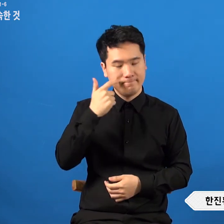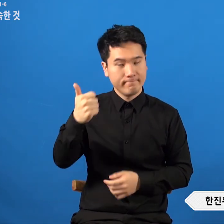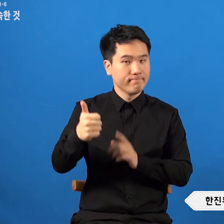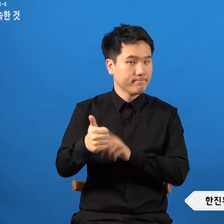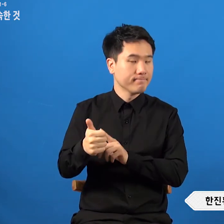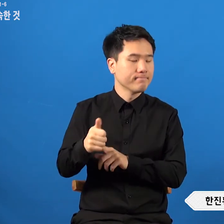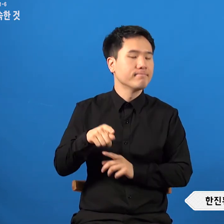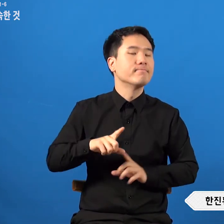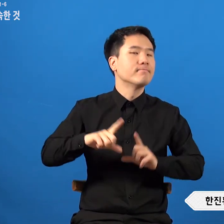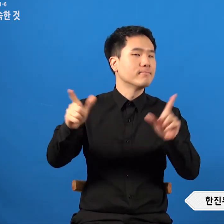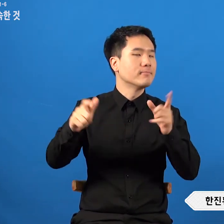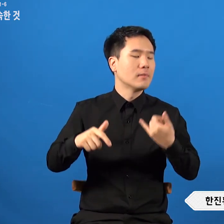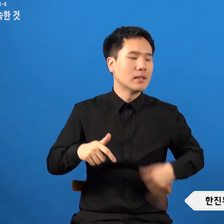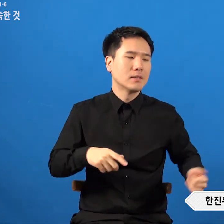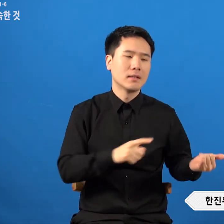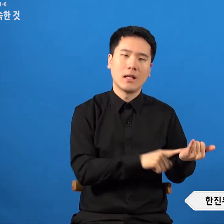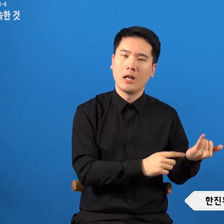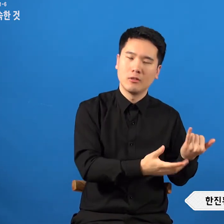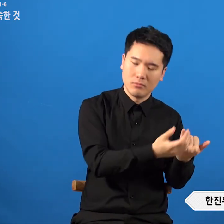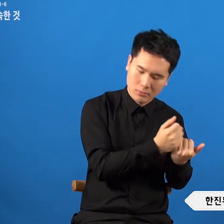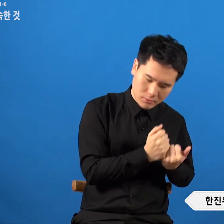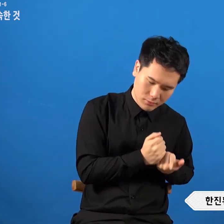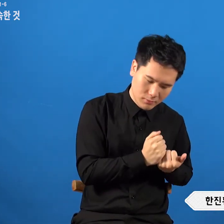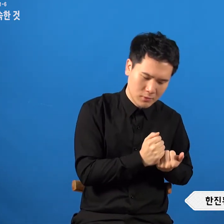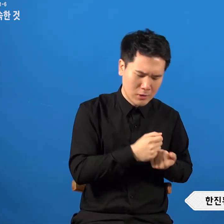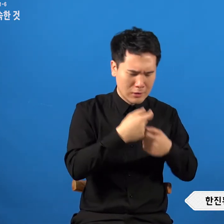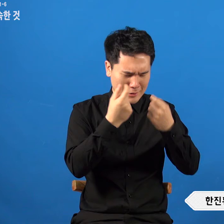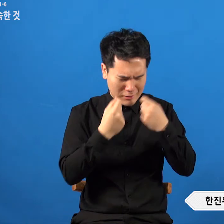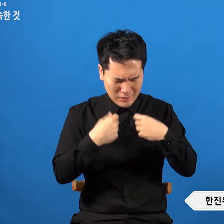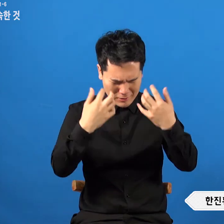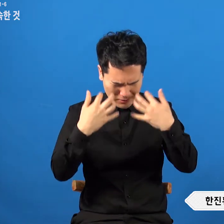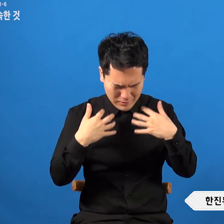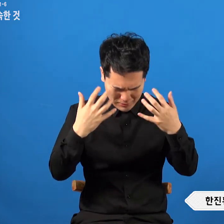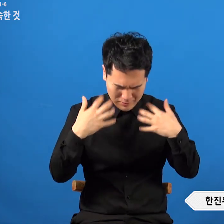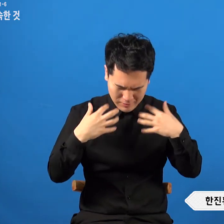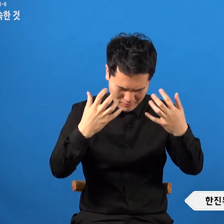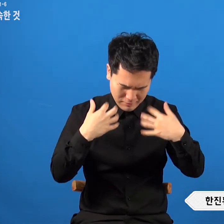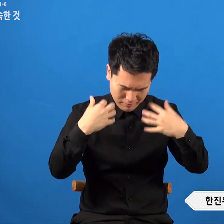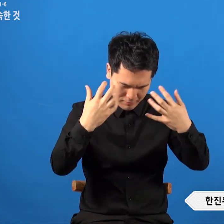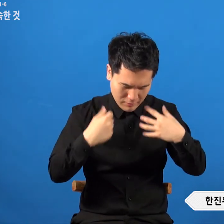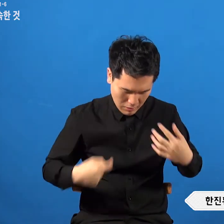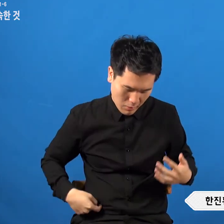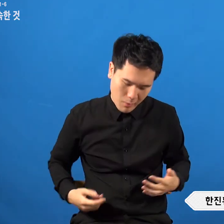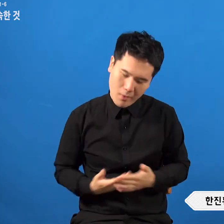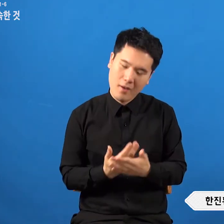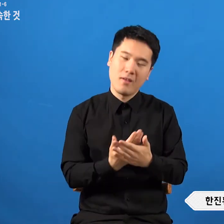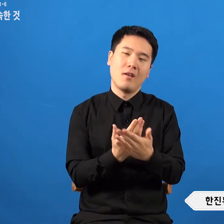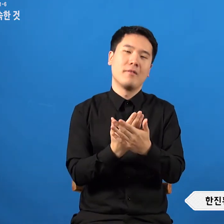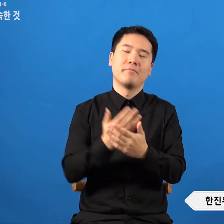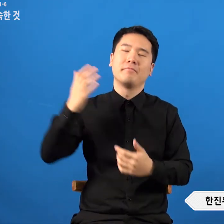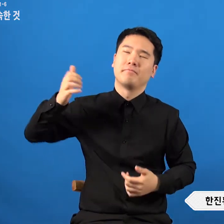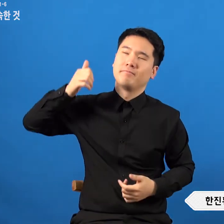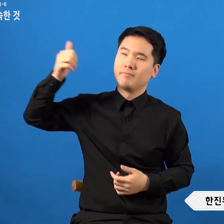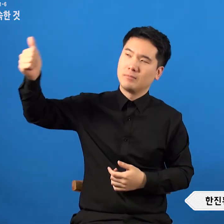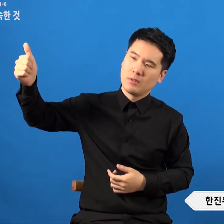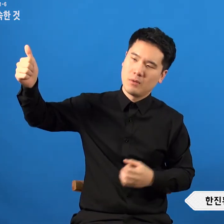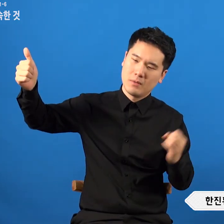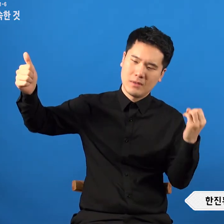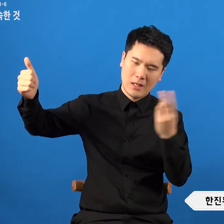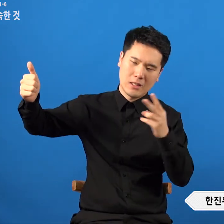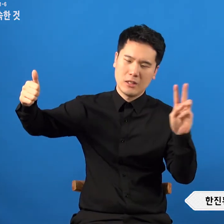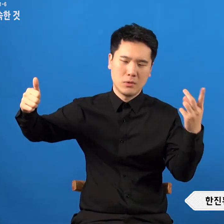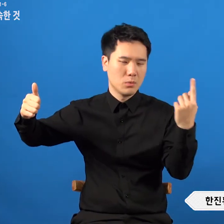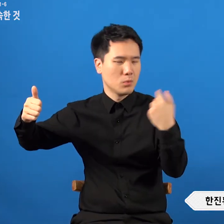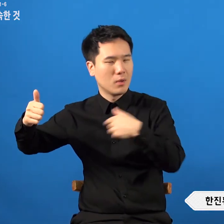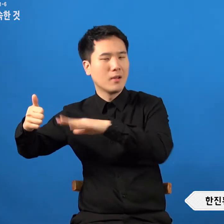그 아빠가 그날 딸을 붙들고 그냥 눈물을 쏟으면서 회개하면서